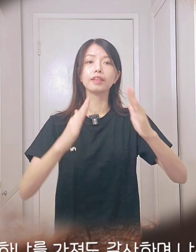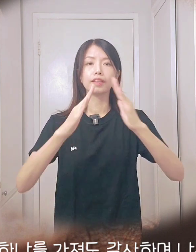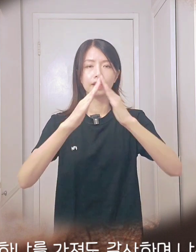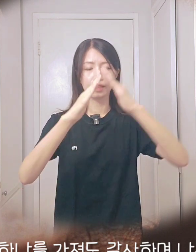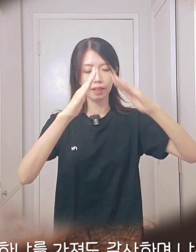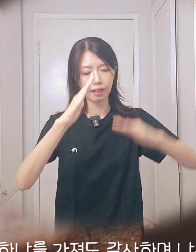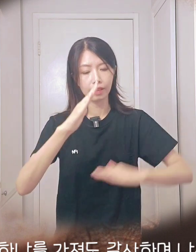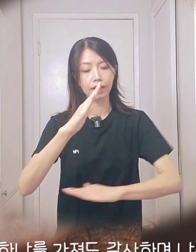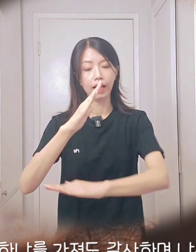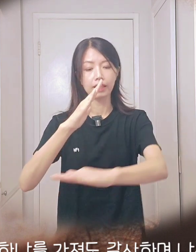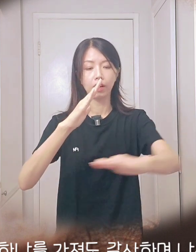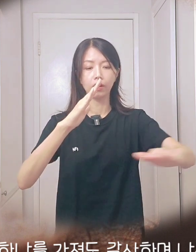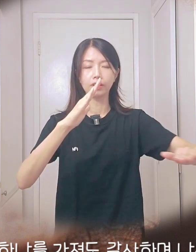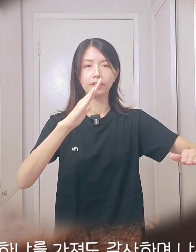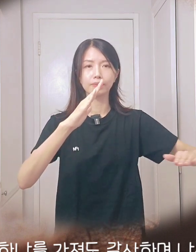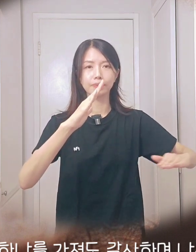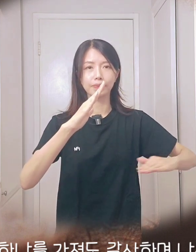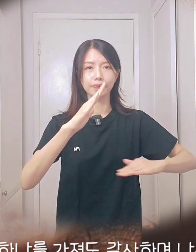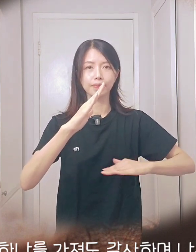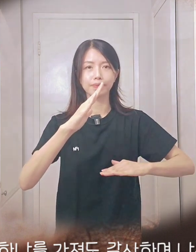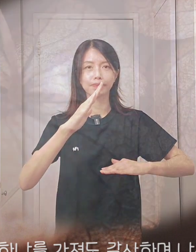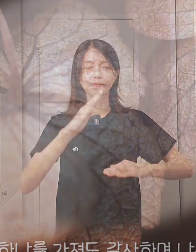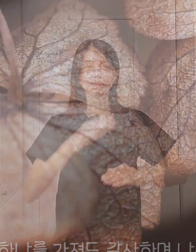나누는 가정.